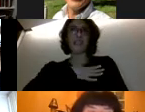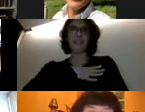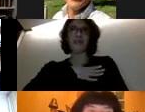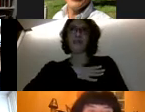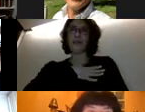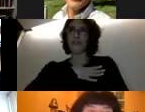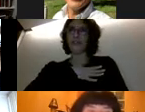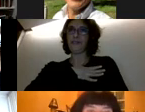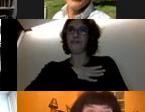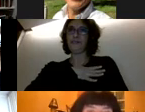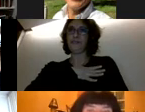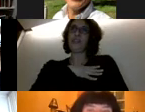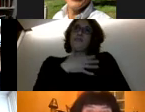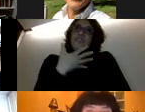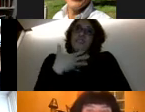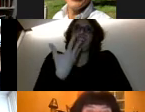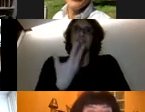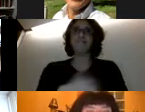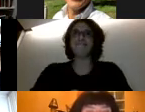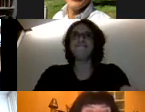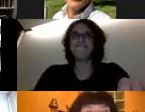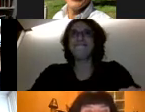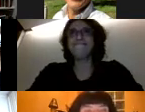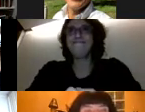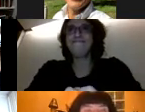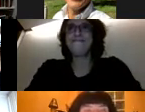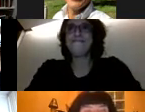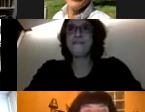y se mantiene en un espacio. Por eso es tener.